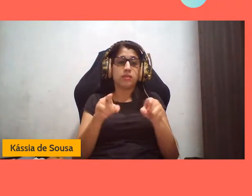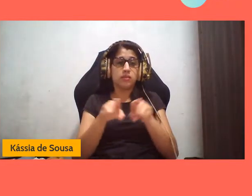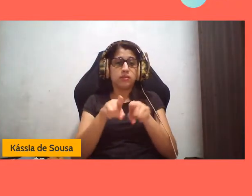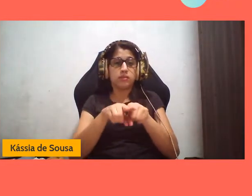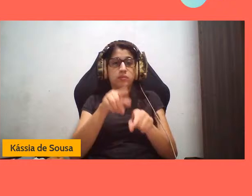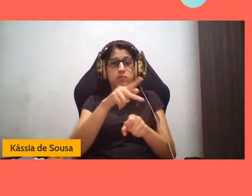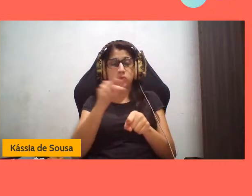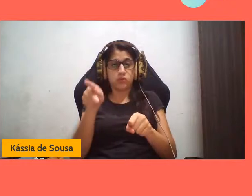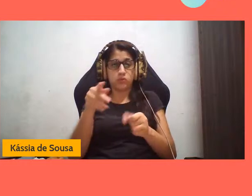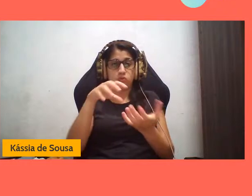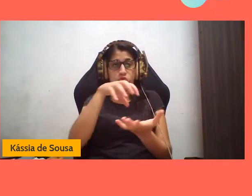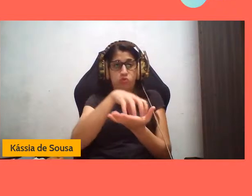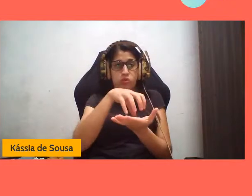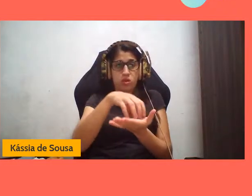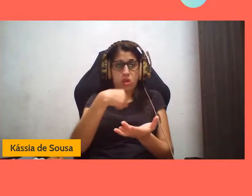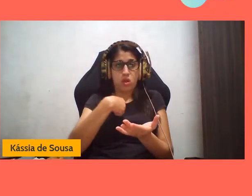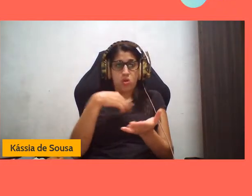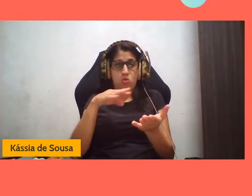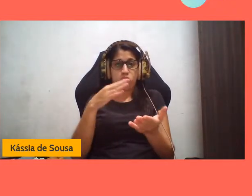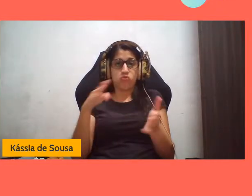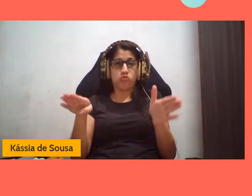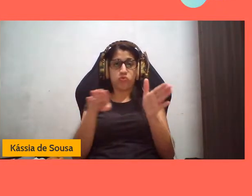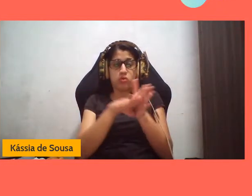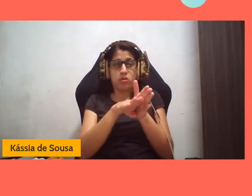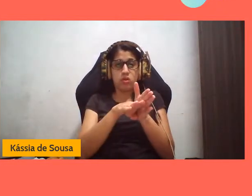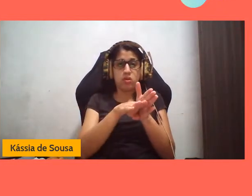Eu cheguei na UFPB quando o CE